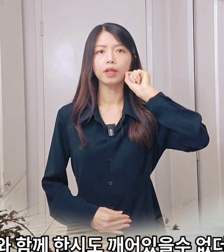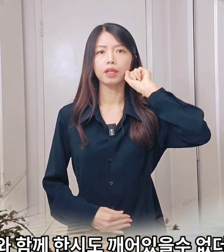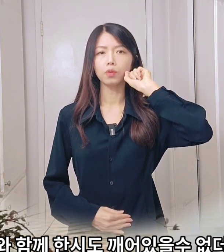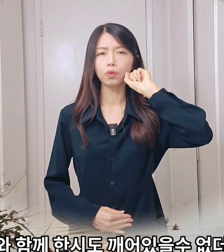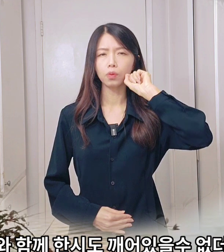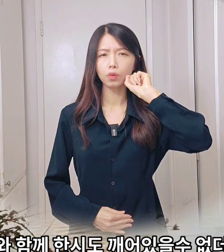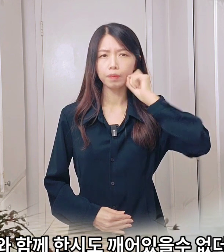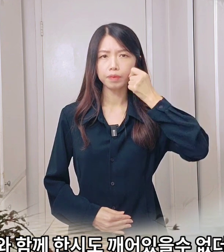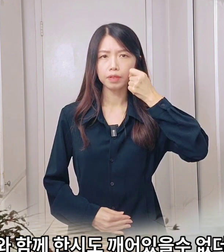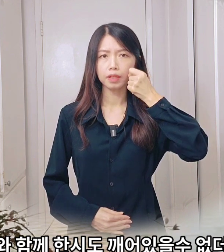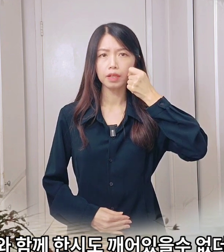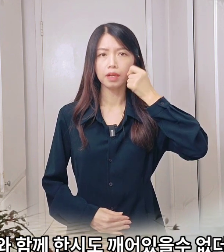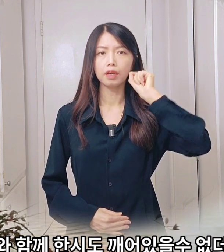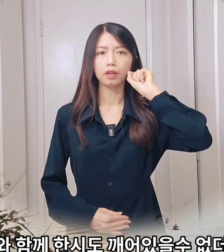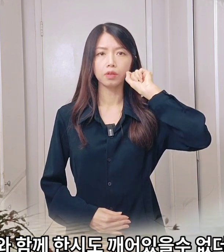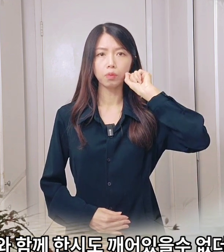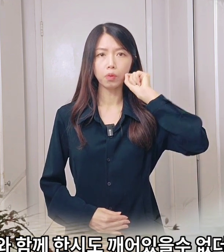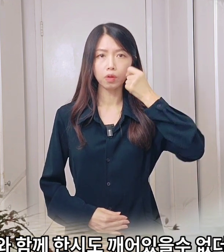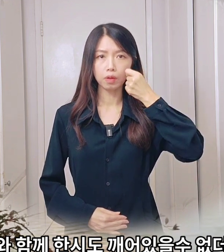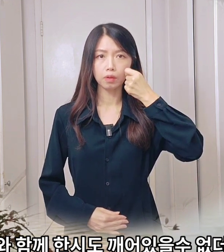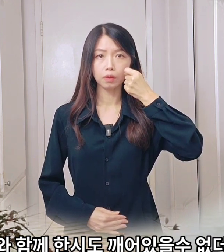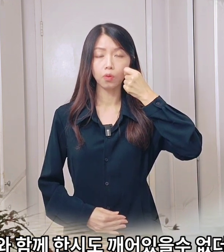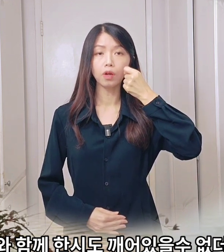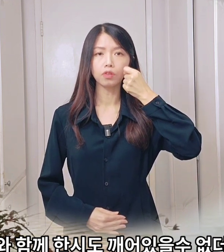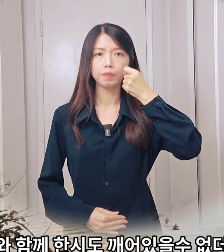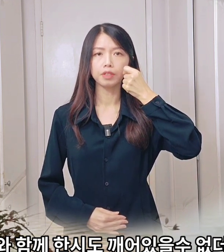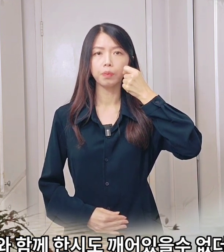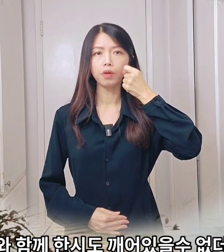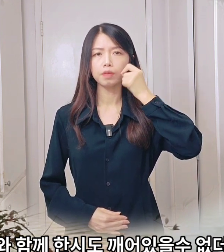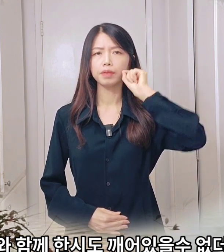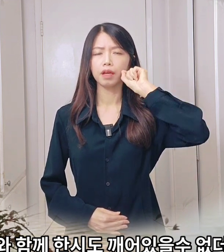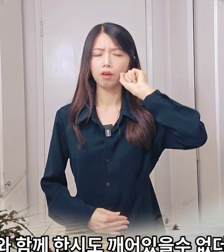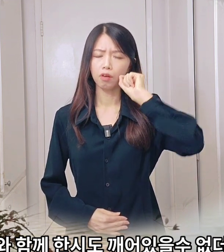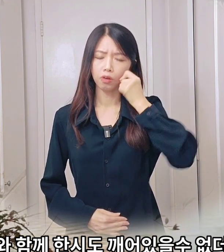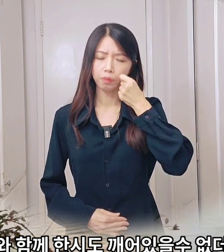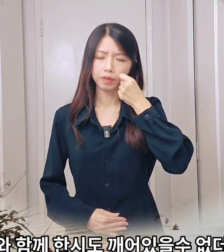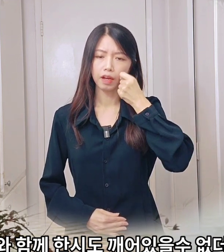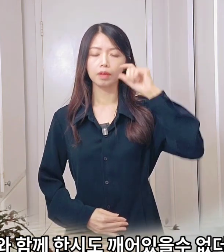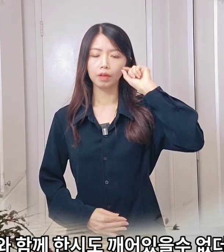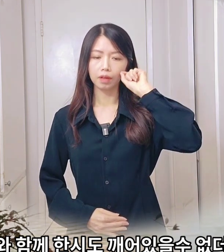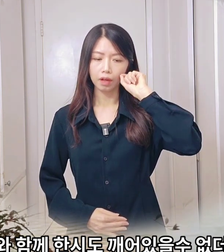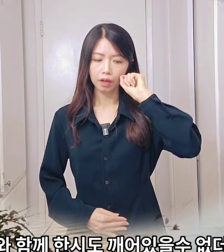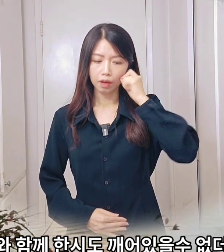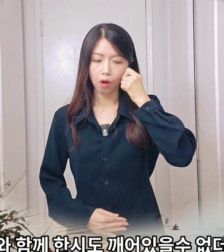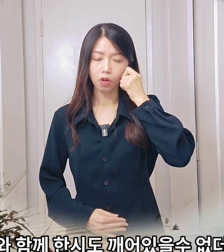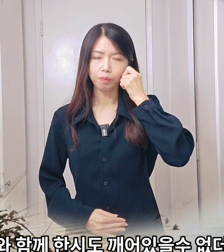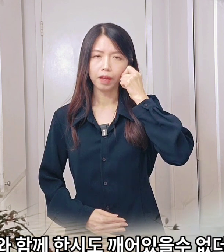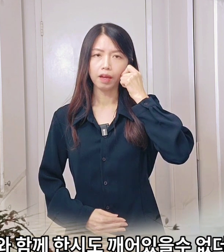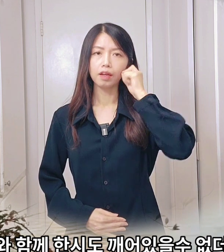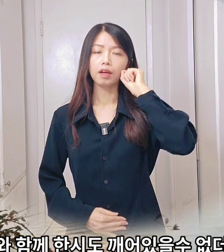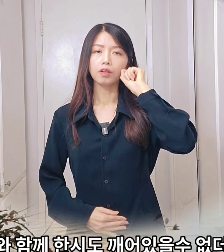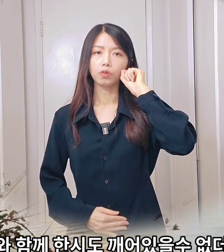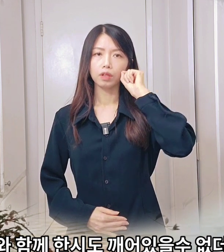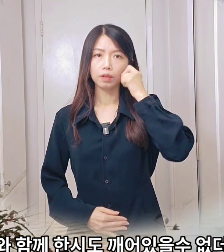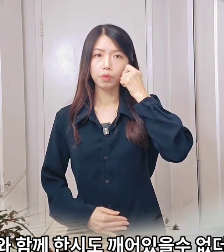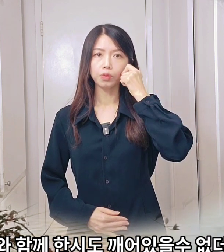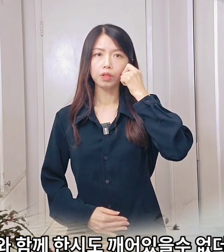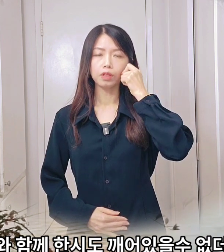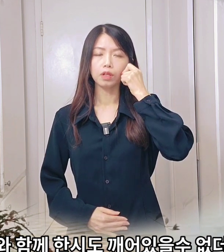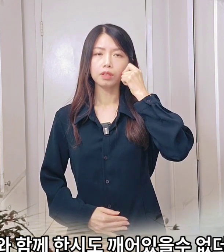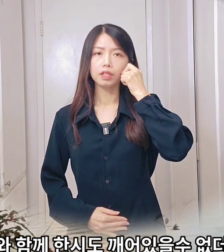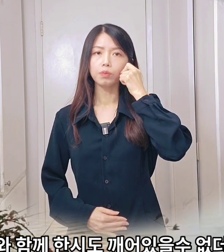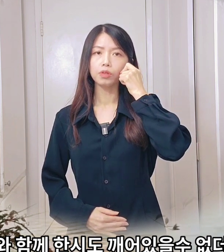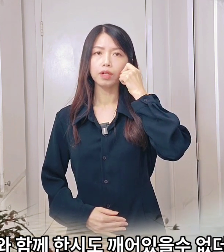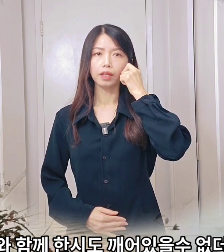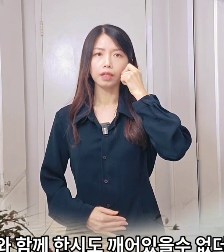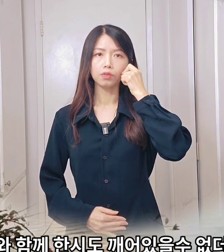꼬집는 건 아니고 꼬집듯이 이렇게 손목을 돌려주시면서 표현하시면 돼요. 어렵다. 어렵다. 그리고 이